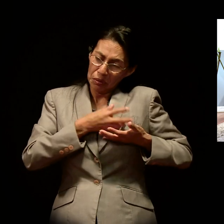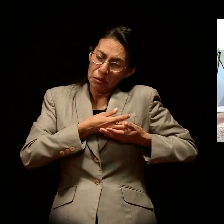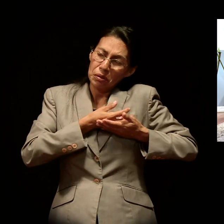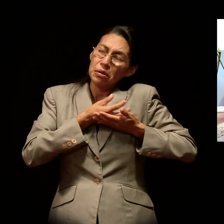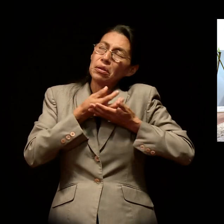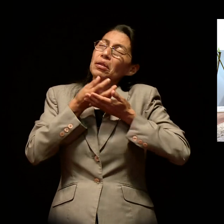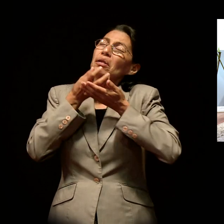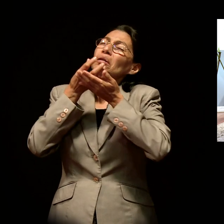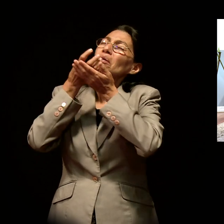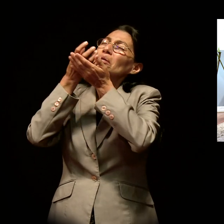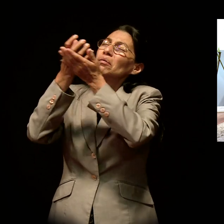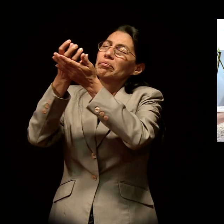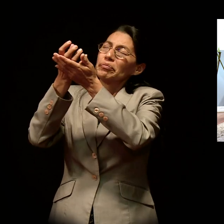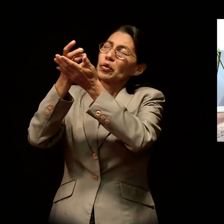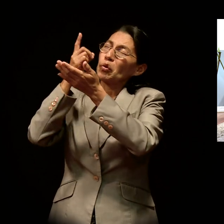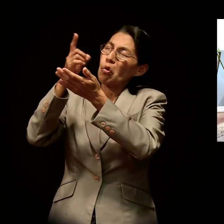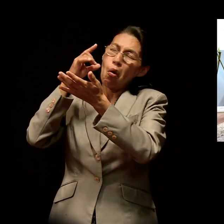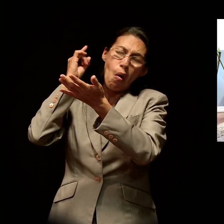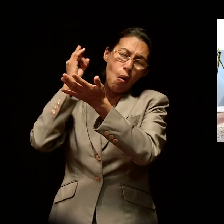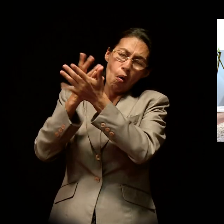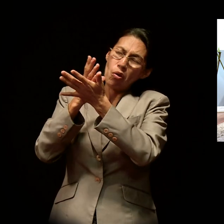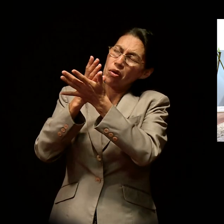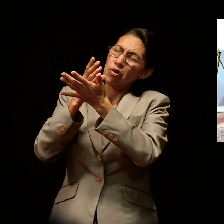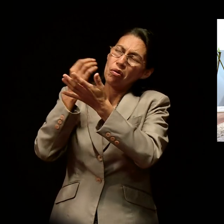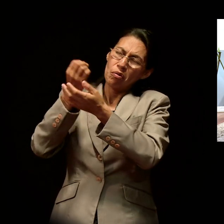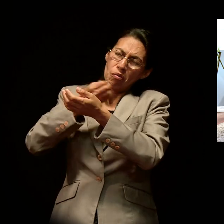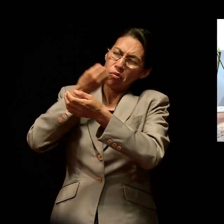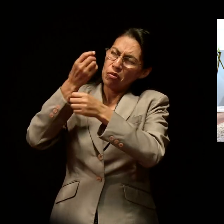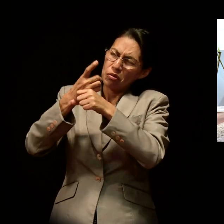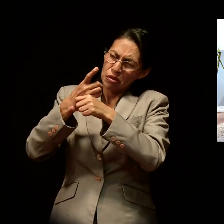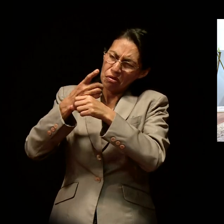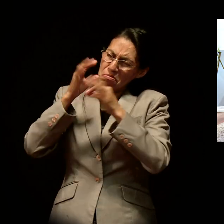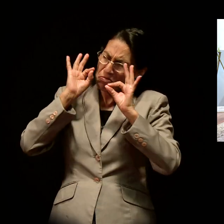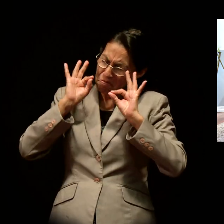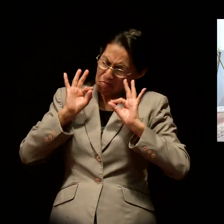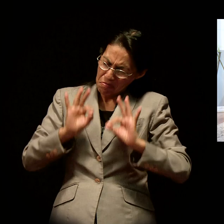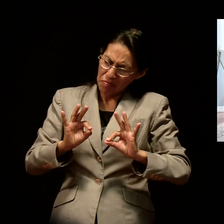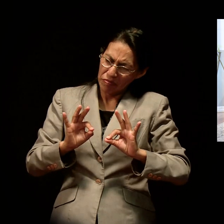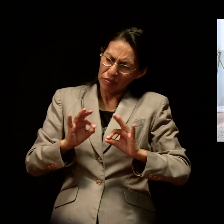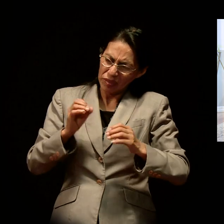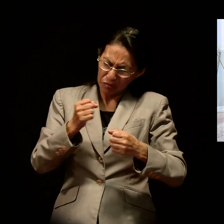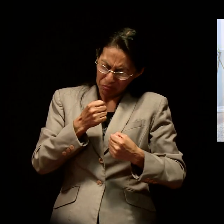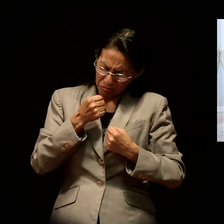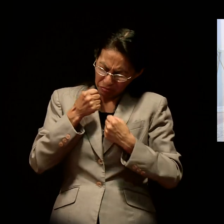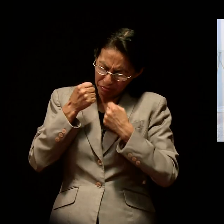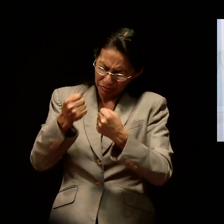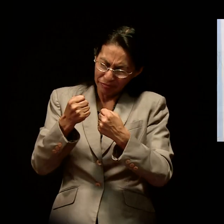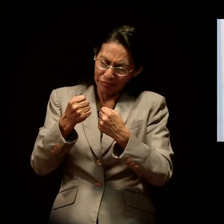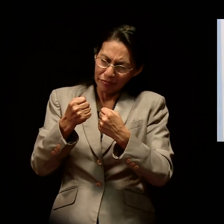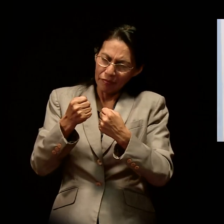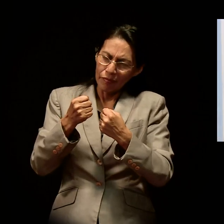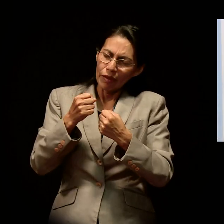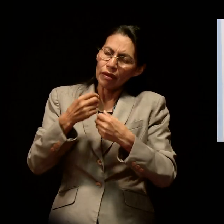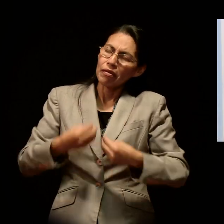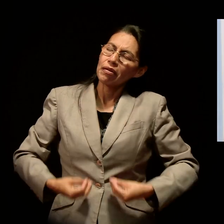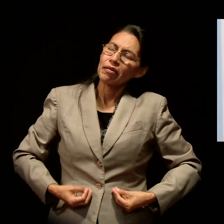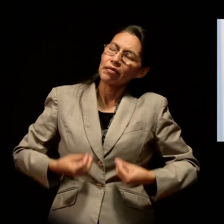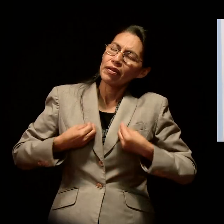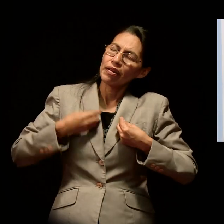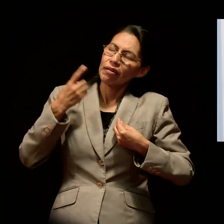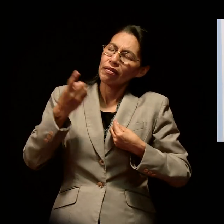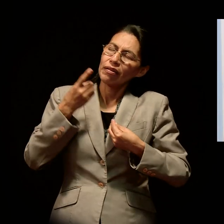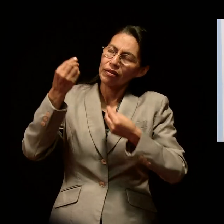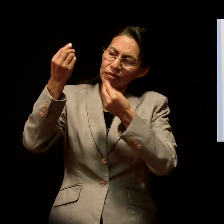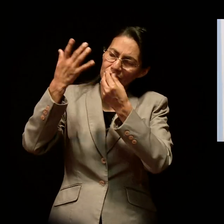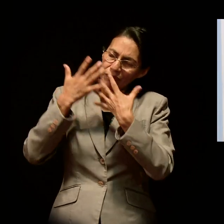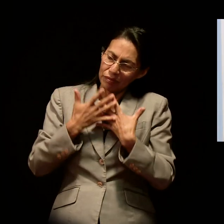Te entregamos nuestro corazón en esta hora sabiendo que no hay otra opción eres la única opción para nosotros